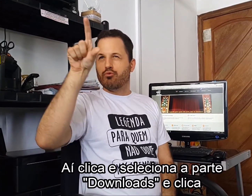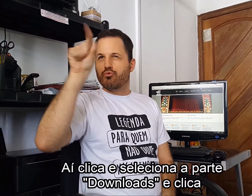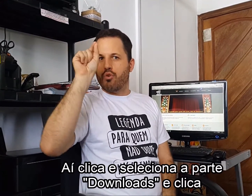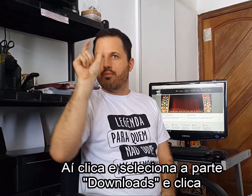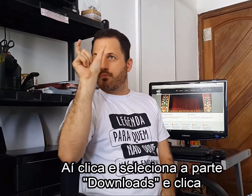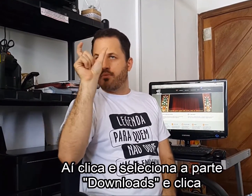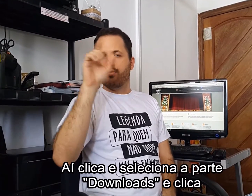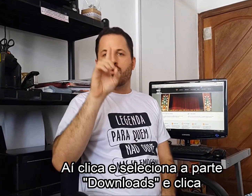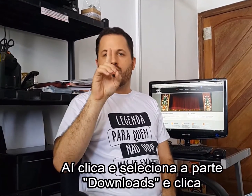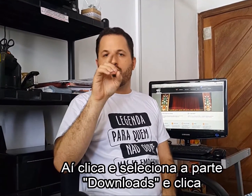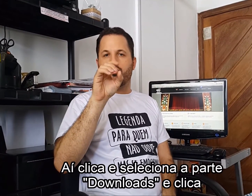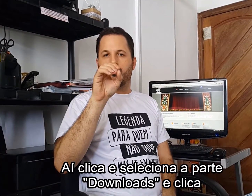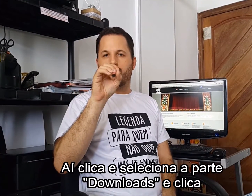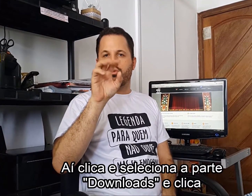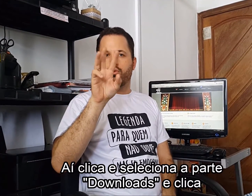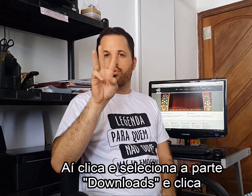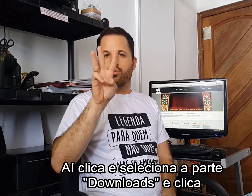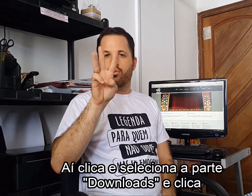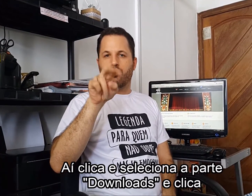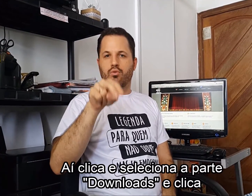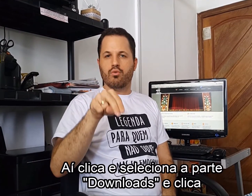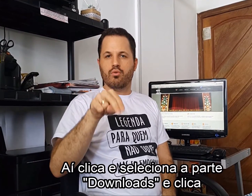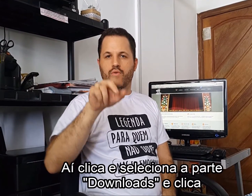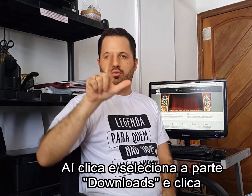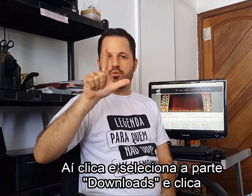seleciona a parte download e